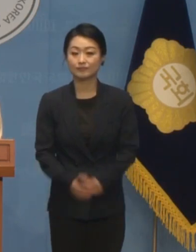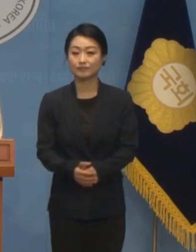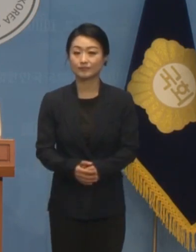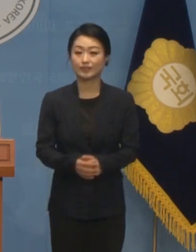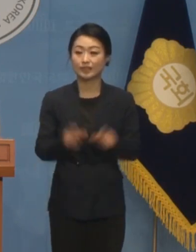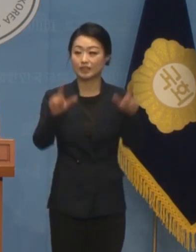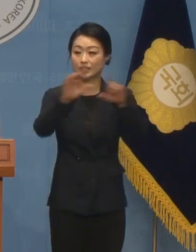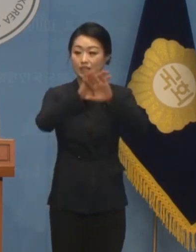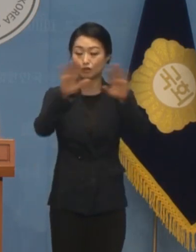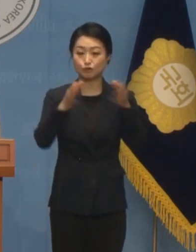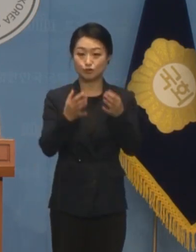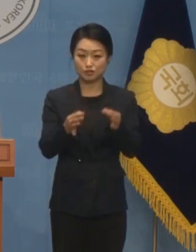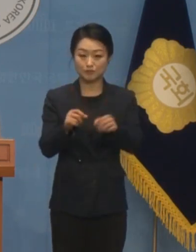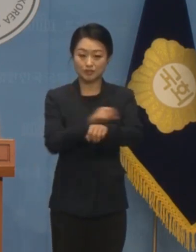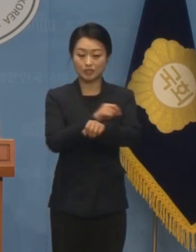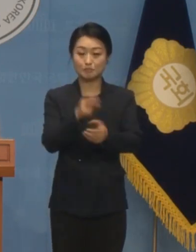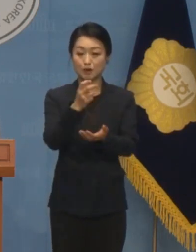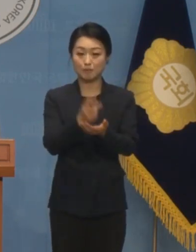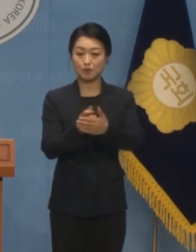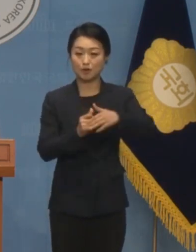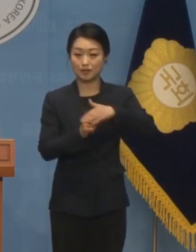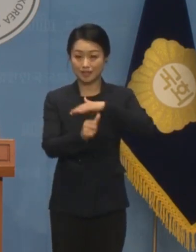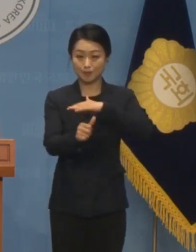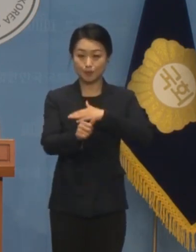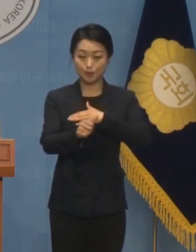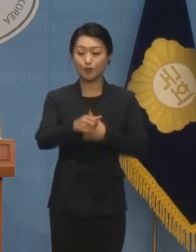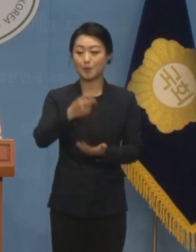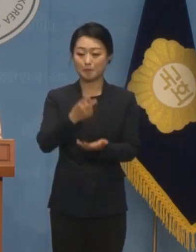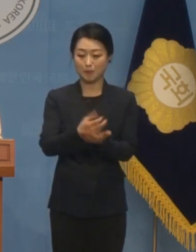기후금융특별법 대표 발의 기자회견 시작하도록 하겠습니다.